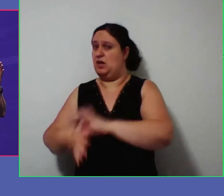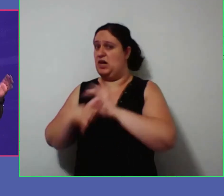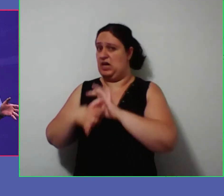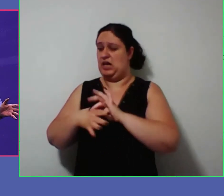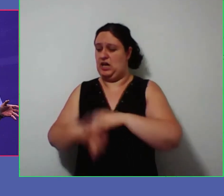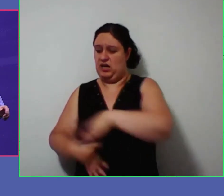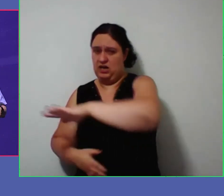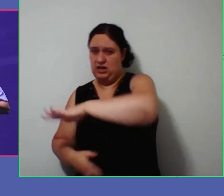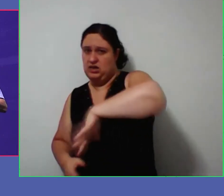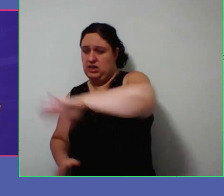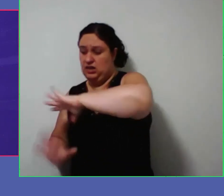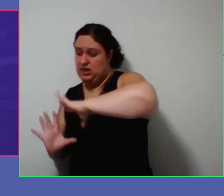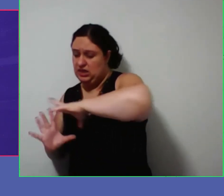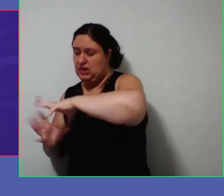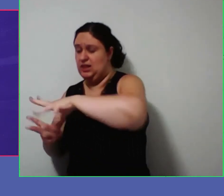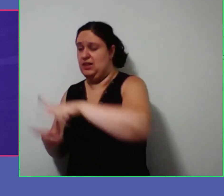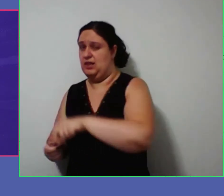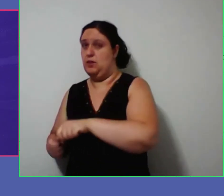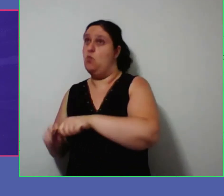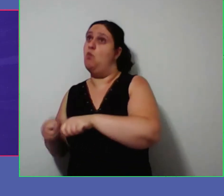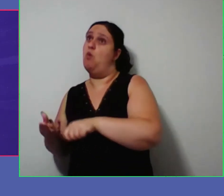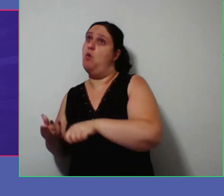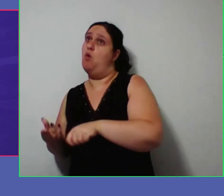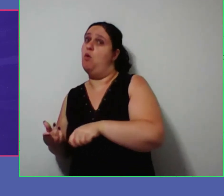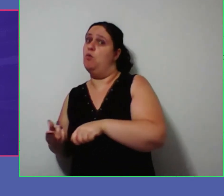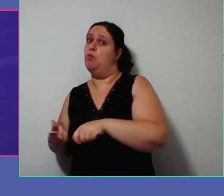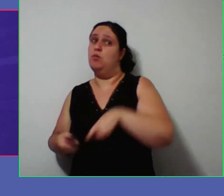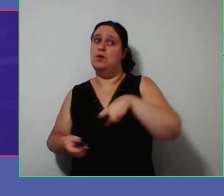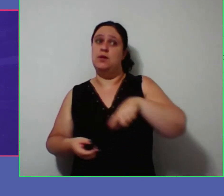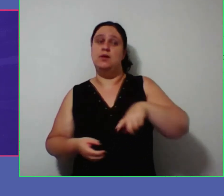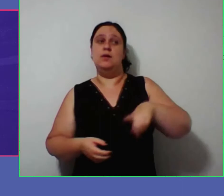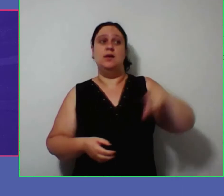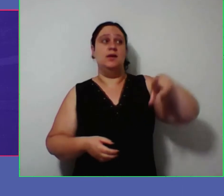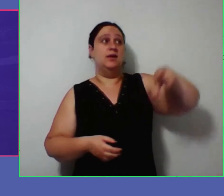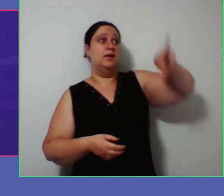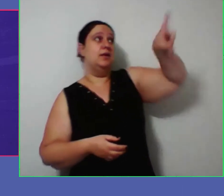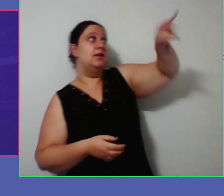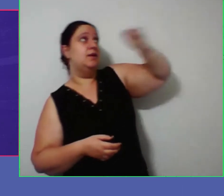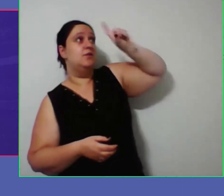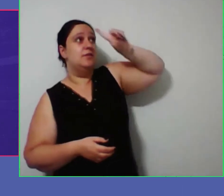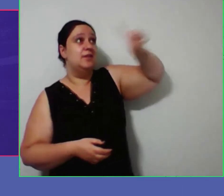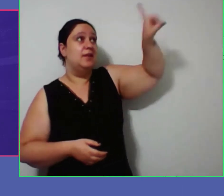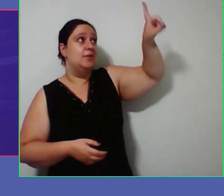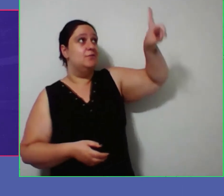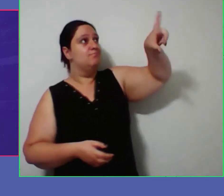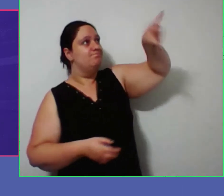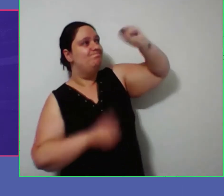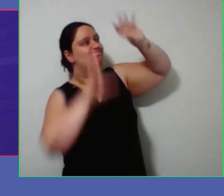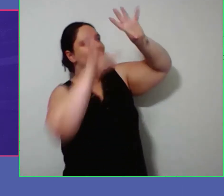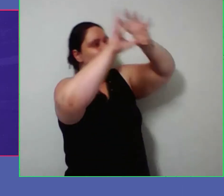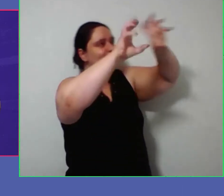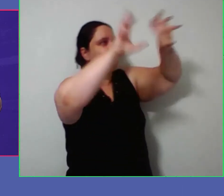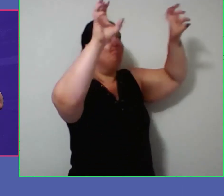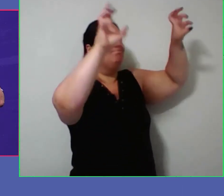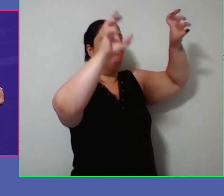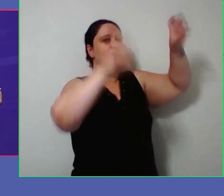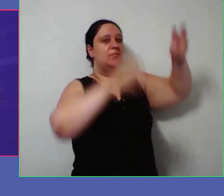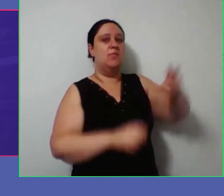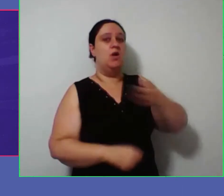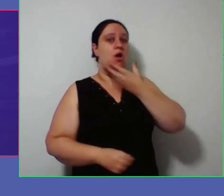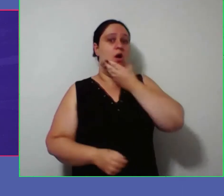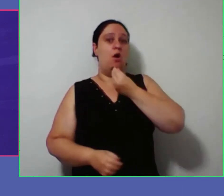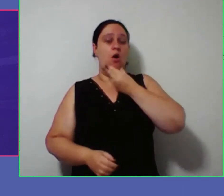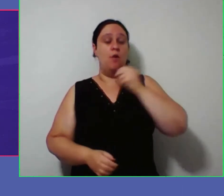velho homem, ou ele escolhe viver no plano celestial, no plano do novo homem, né, no plano